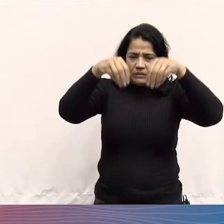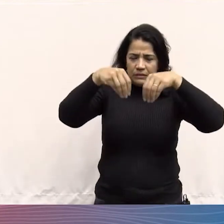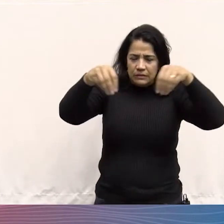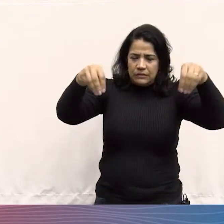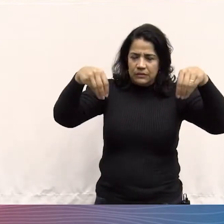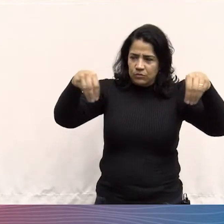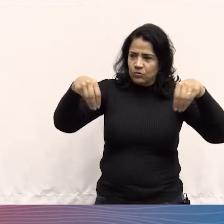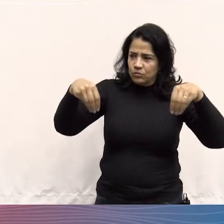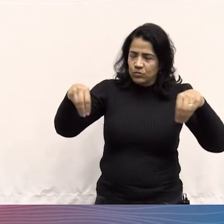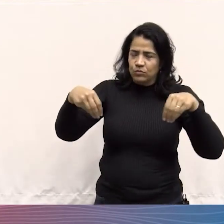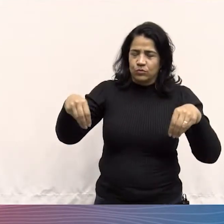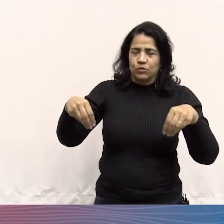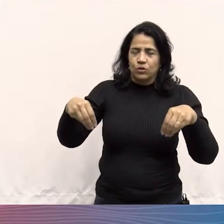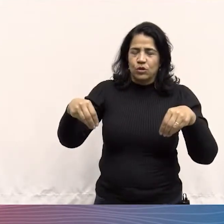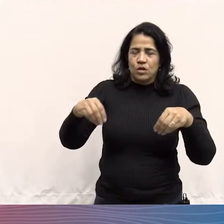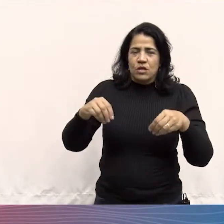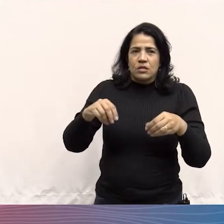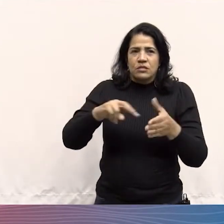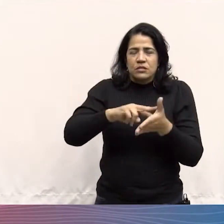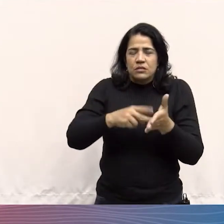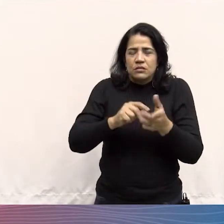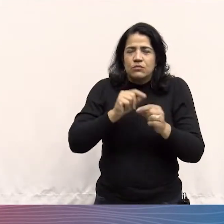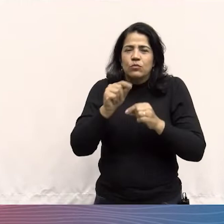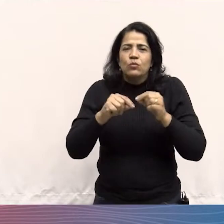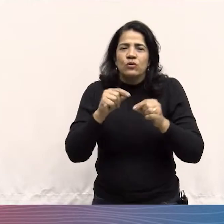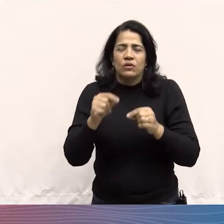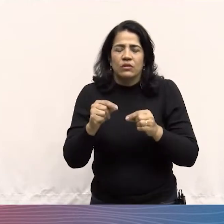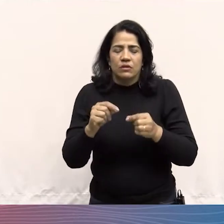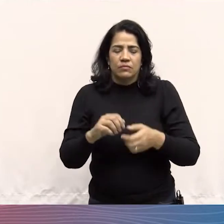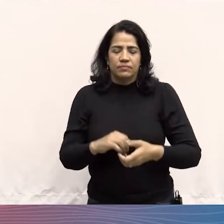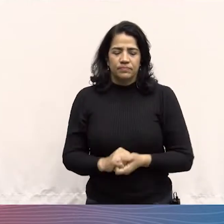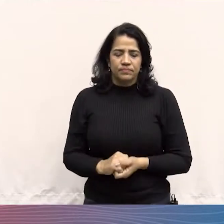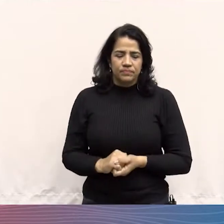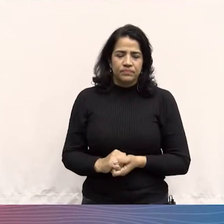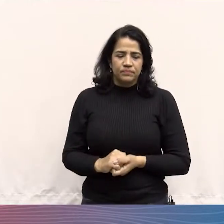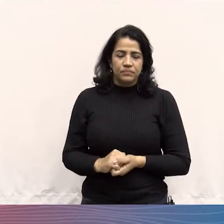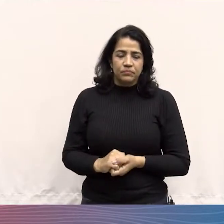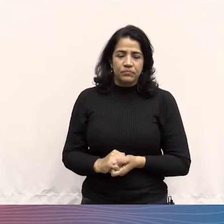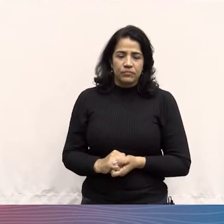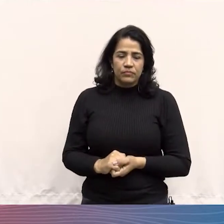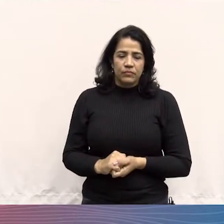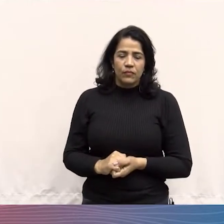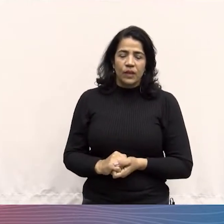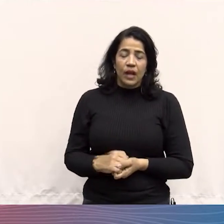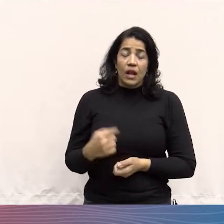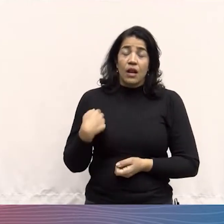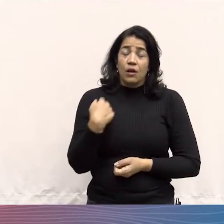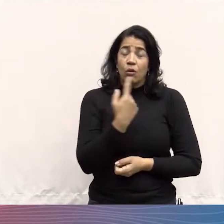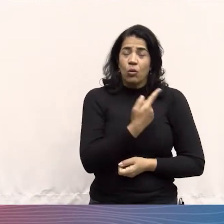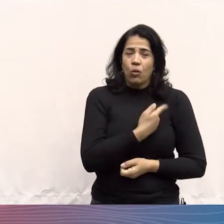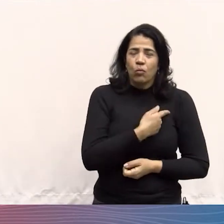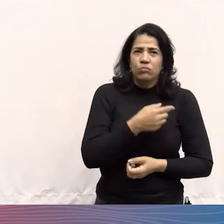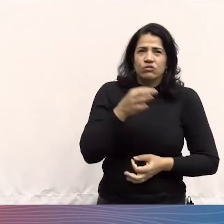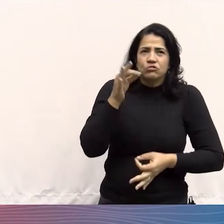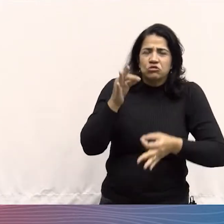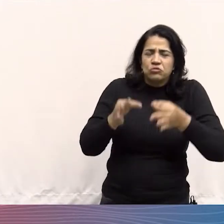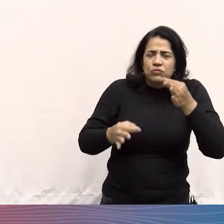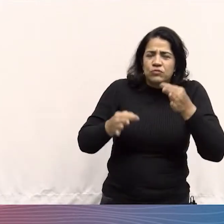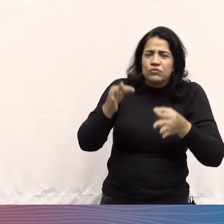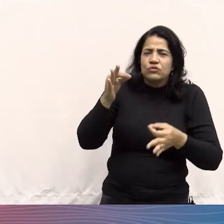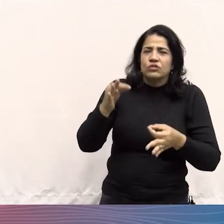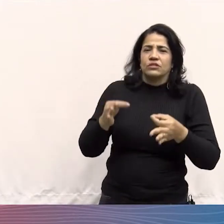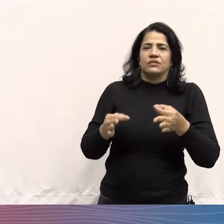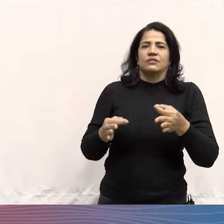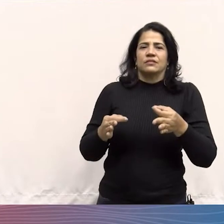Aleluia! Você vai me dizer que são atos dos santos? Ser bonzinho com os outros, não brigar com ninguém? Não é nada disso.